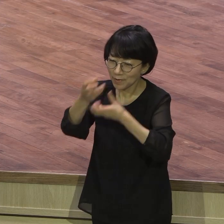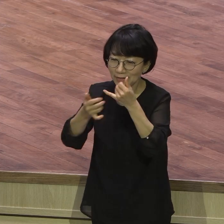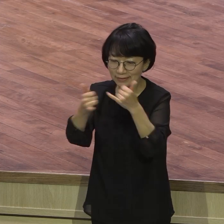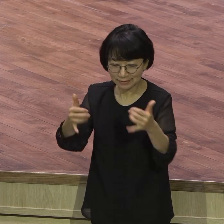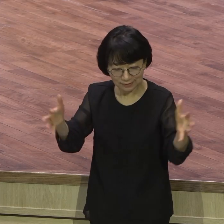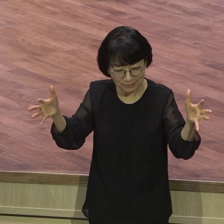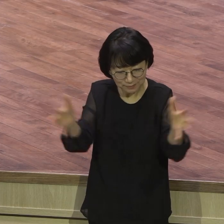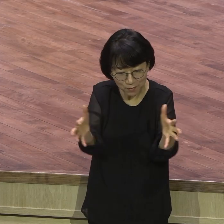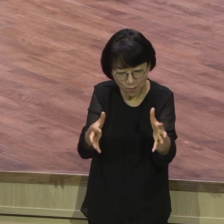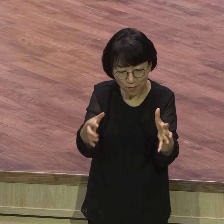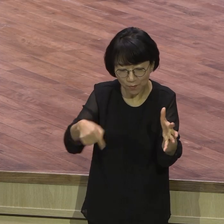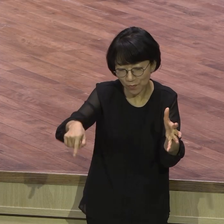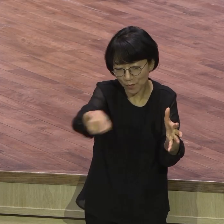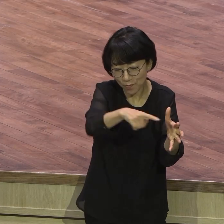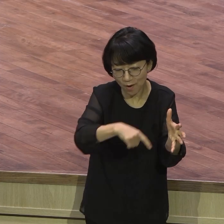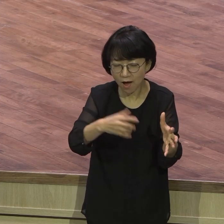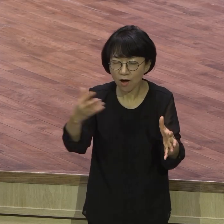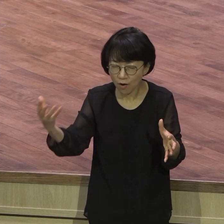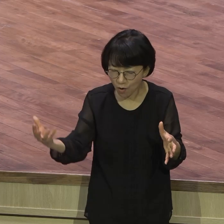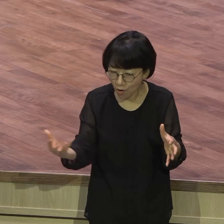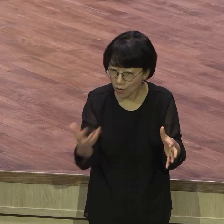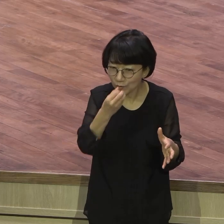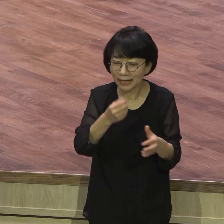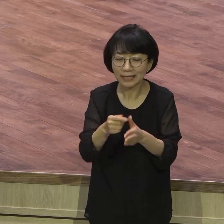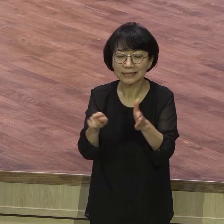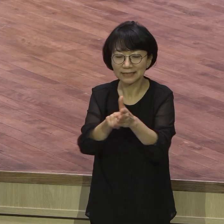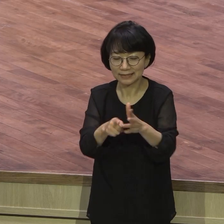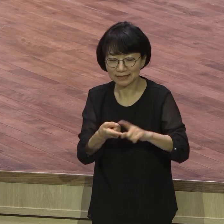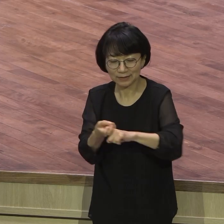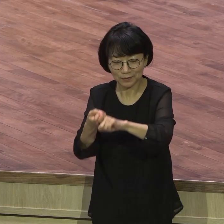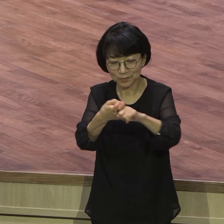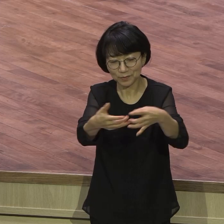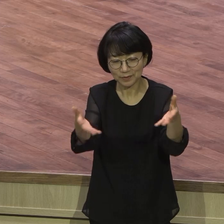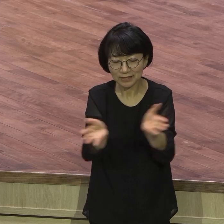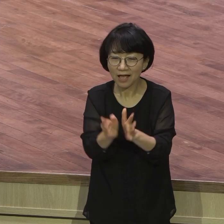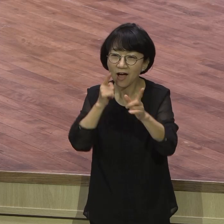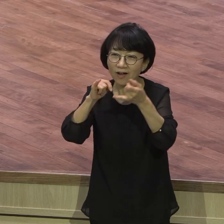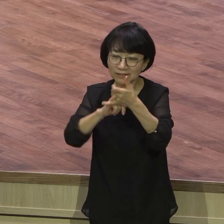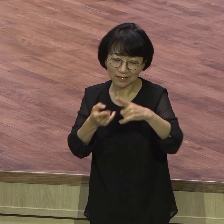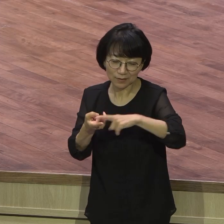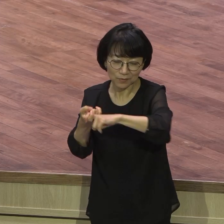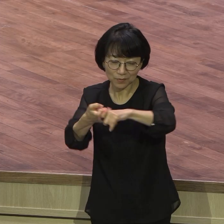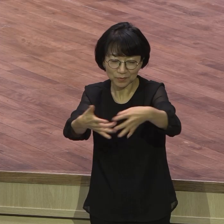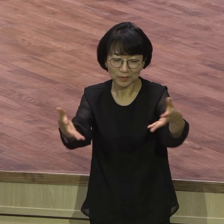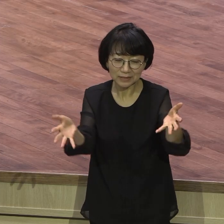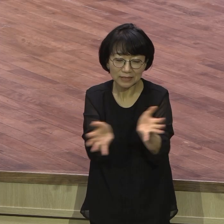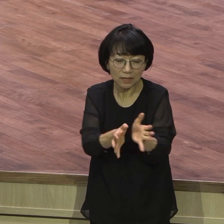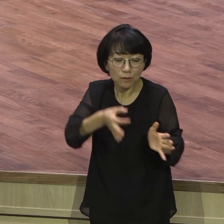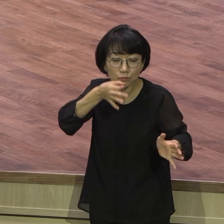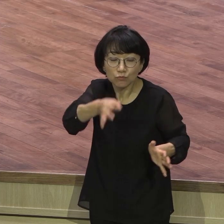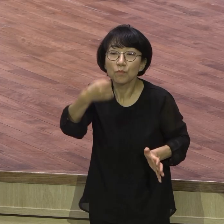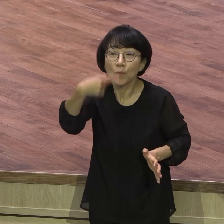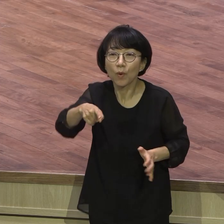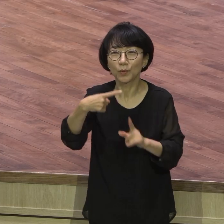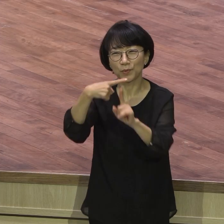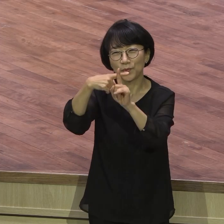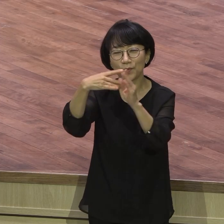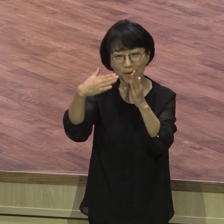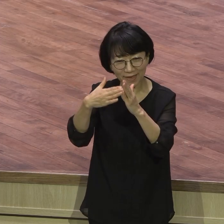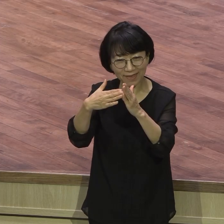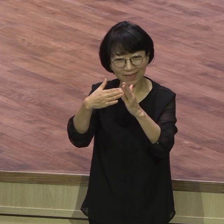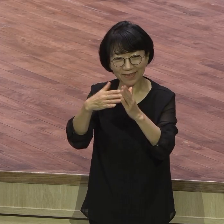거룩한 신앙 공동체 은약 공동체 이것이 바로 교회예요. 교회 교회는 싸우는 곳이 아니에요.